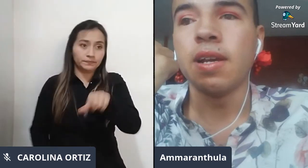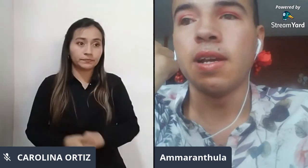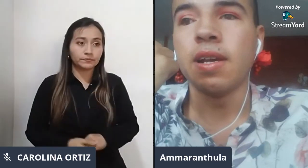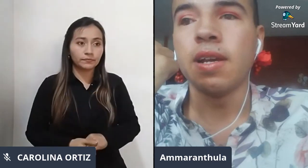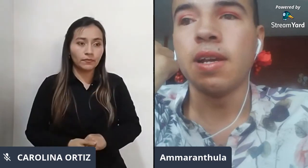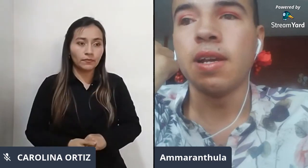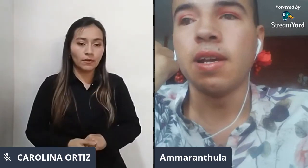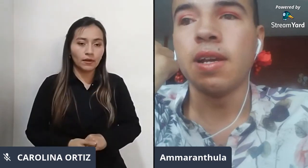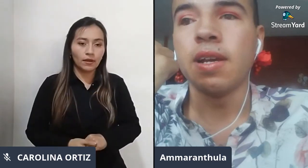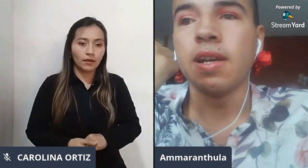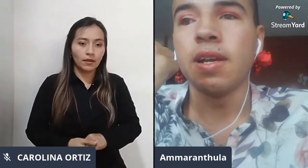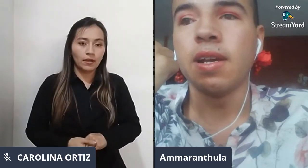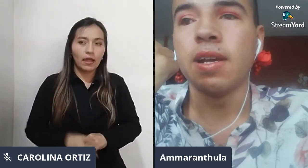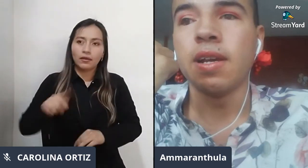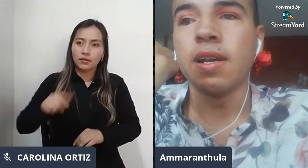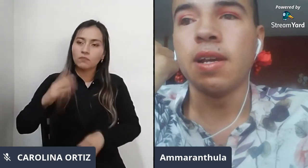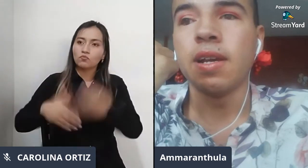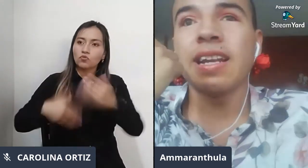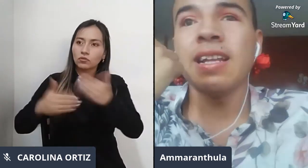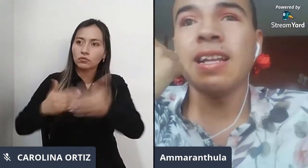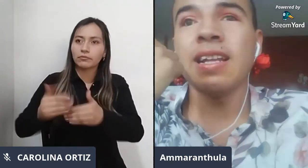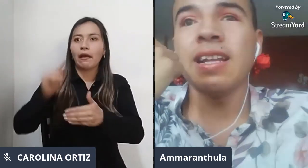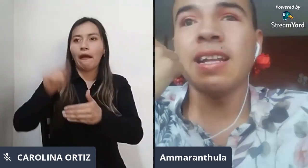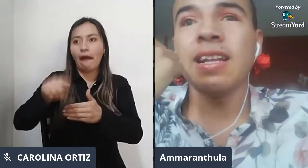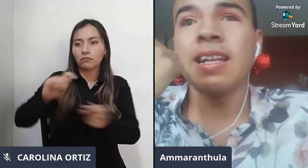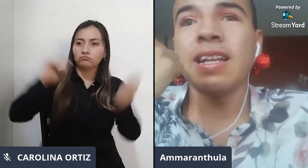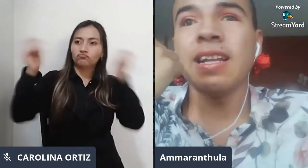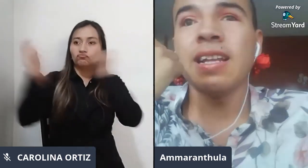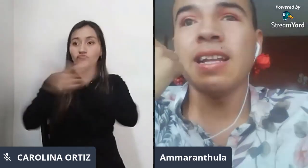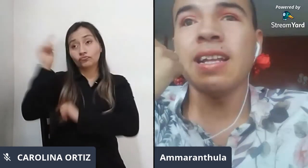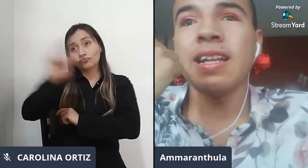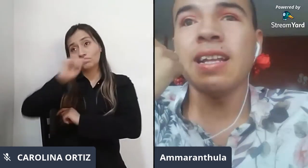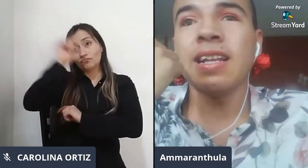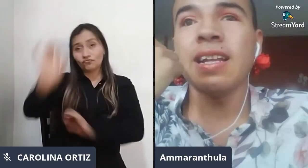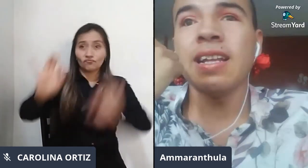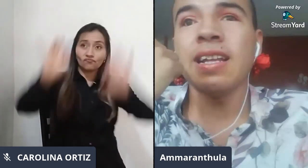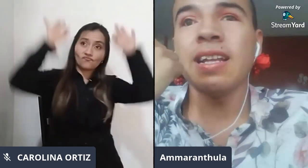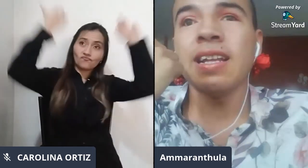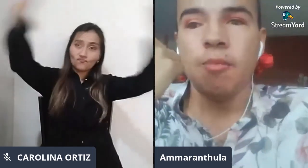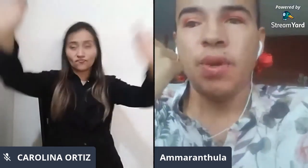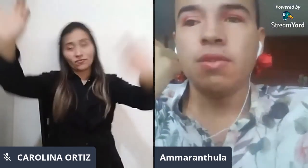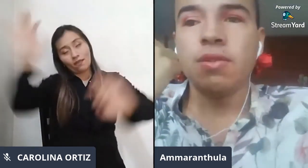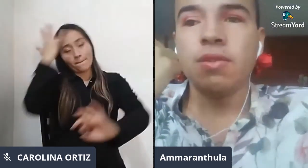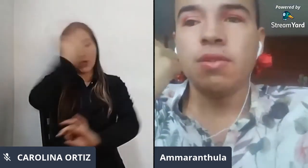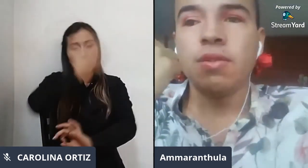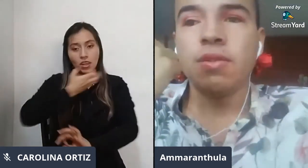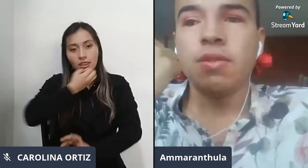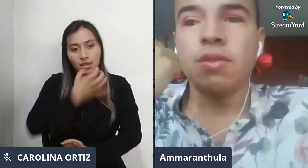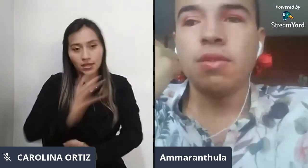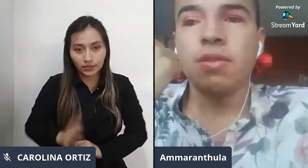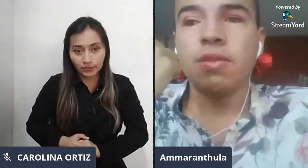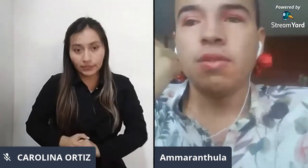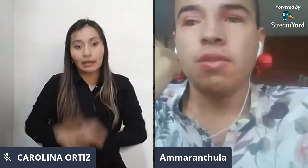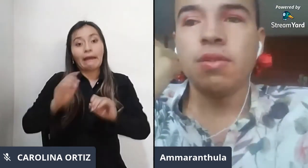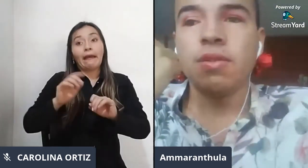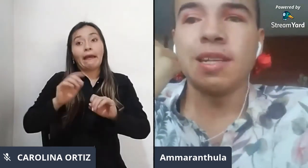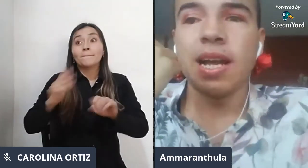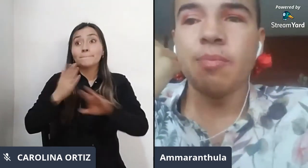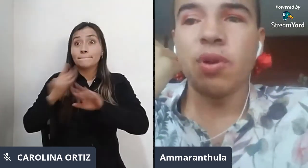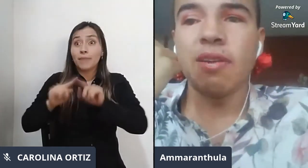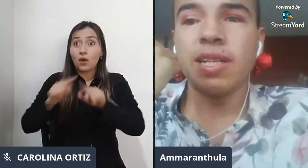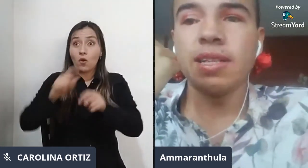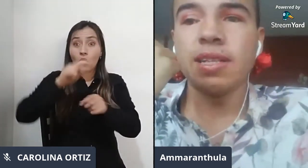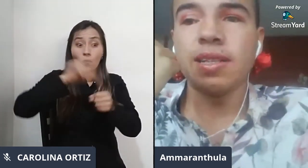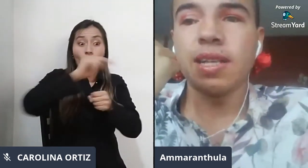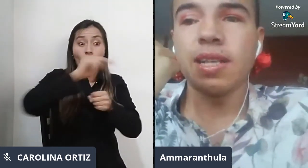Y el proceso de aplicación se volvió cumple, ra, divino, y bueno, a todas estas poblaciones las muy bajo. pero